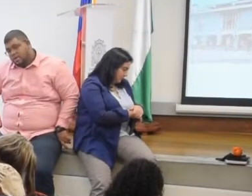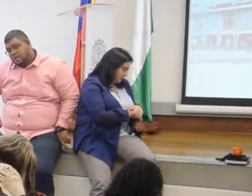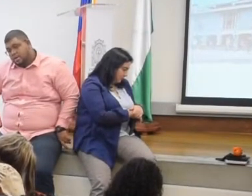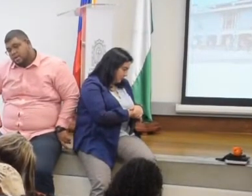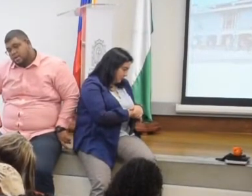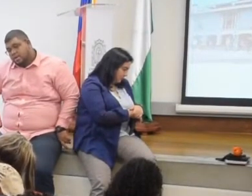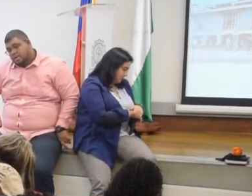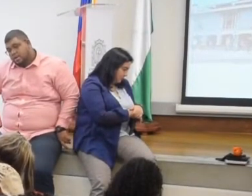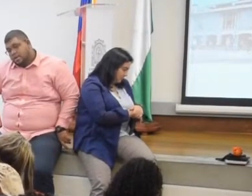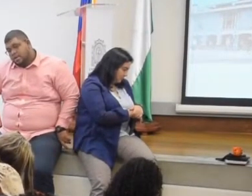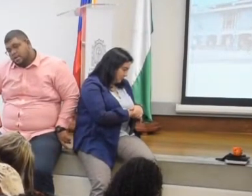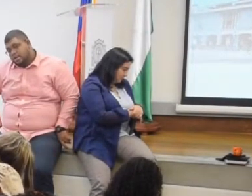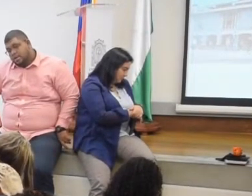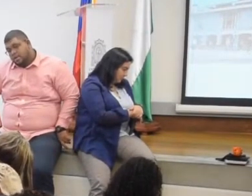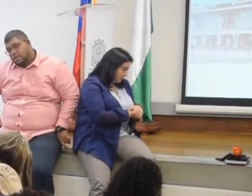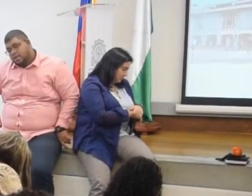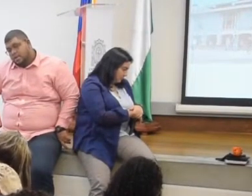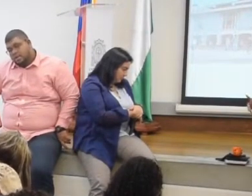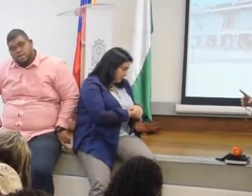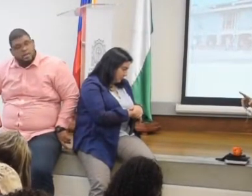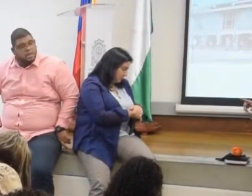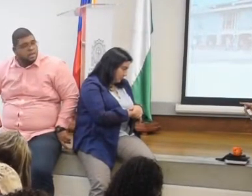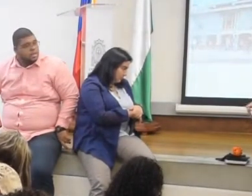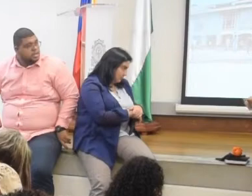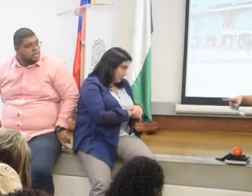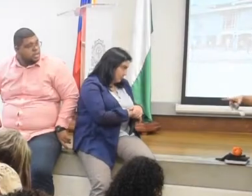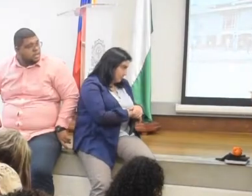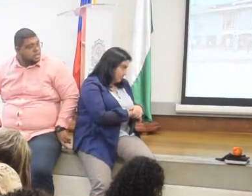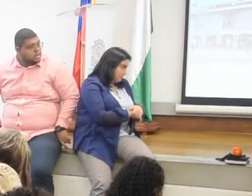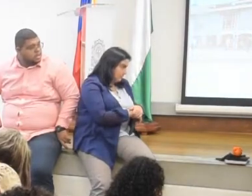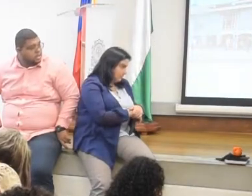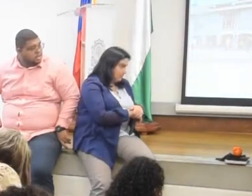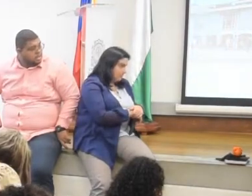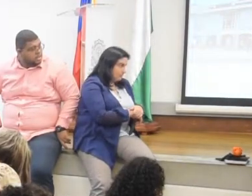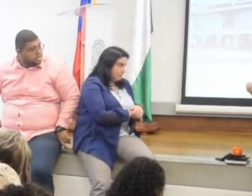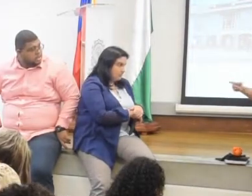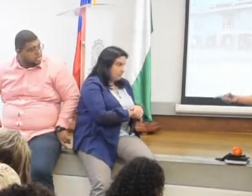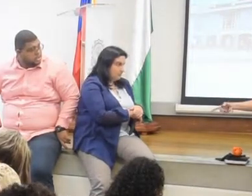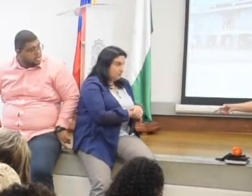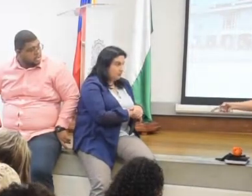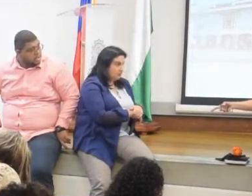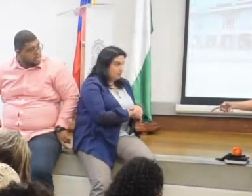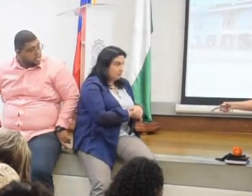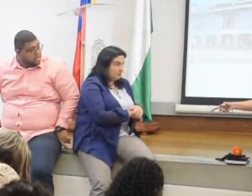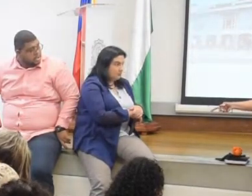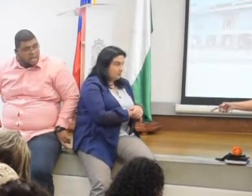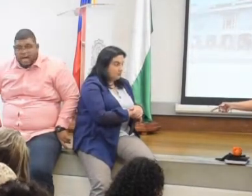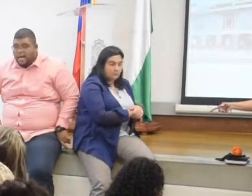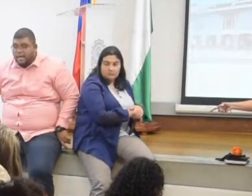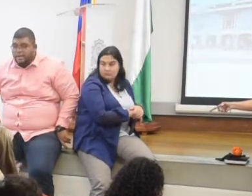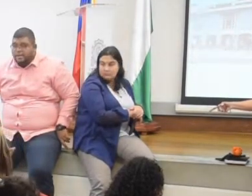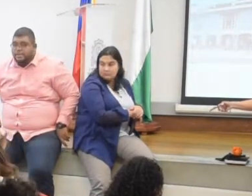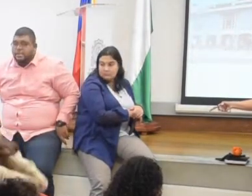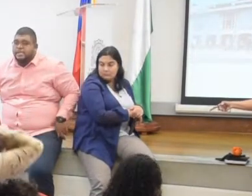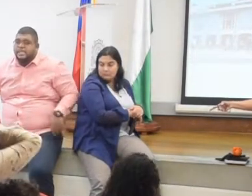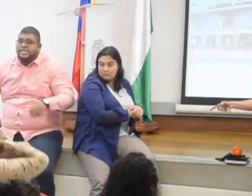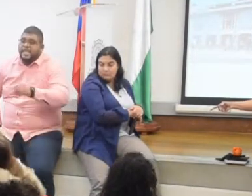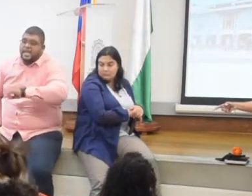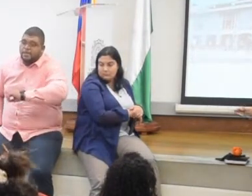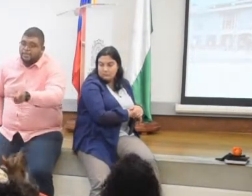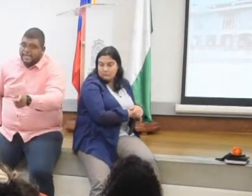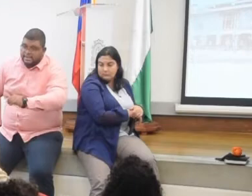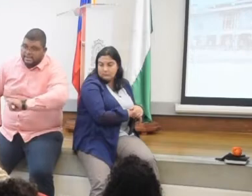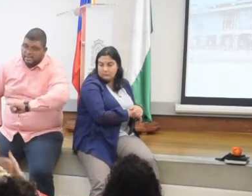25 de marzo y el 8 de abril. Están intercaladas con las de presentación de avances. Faltan más.